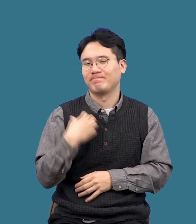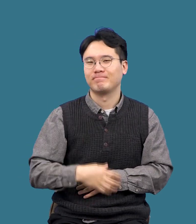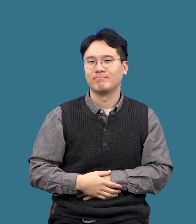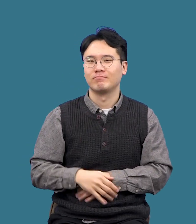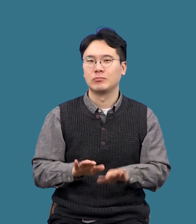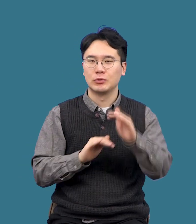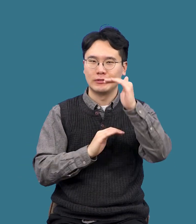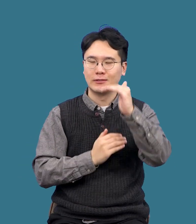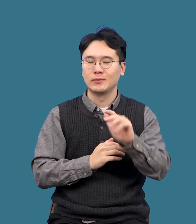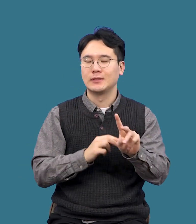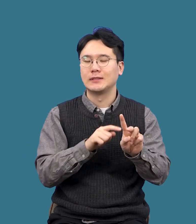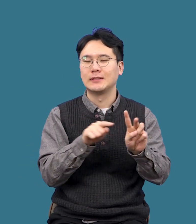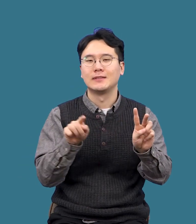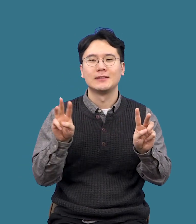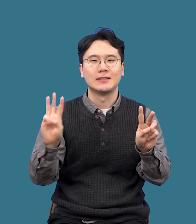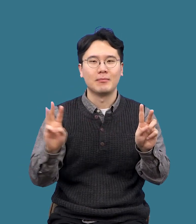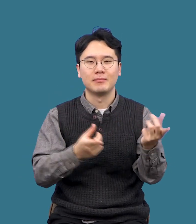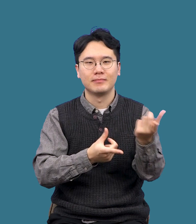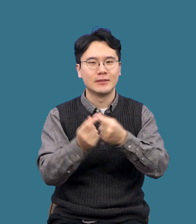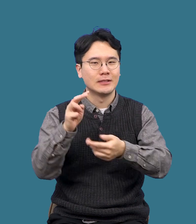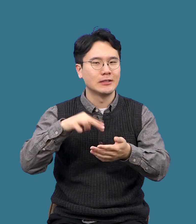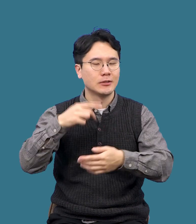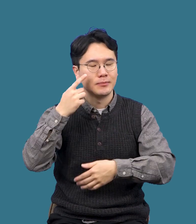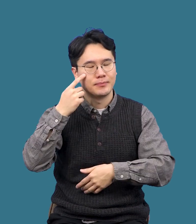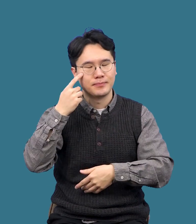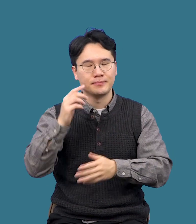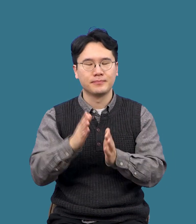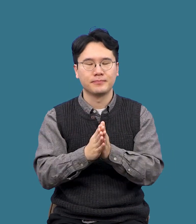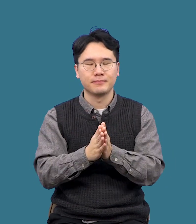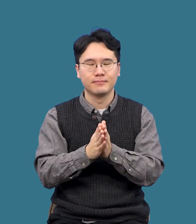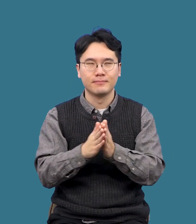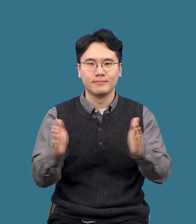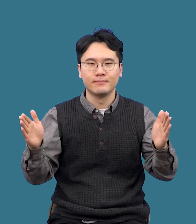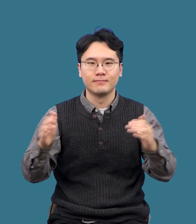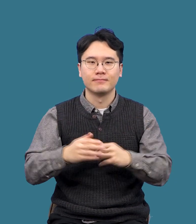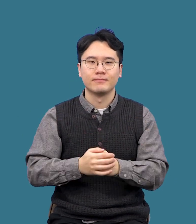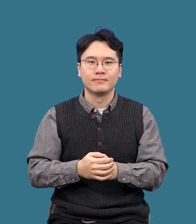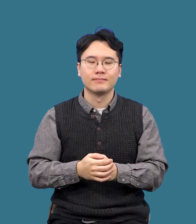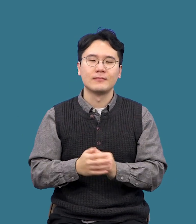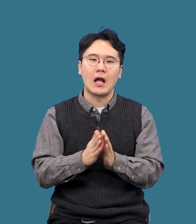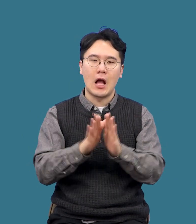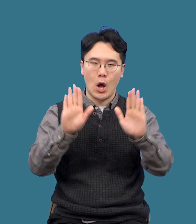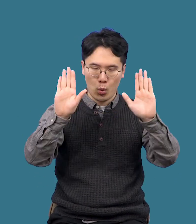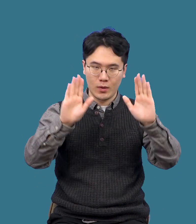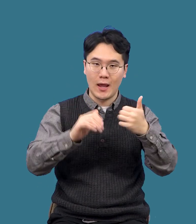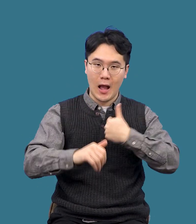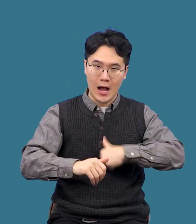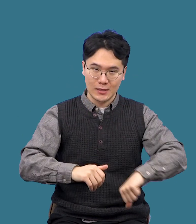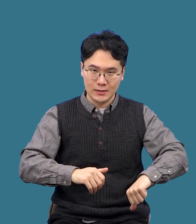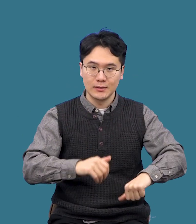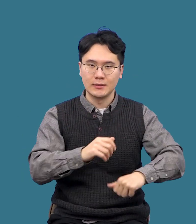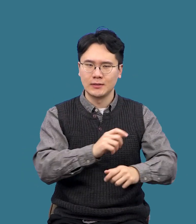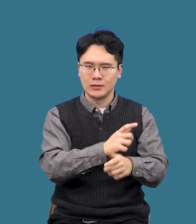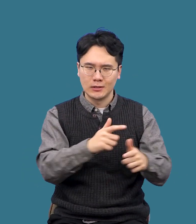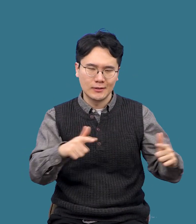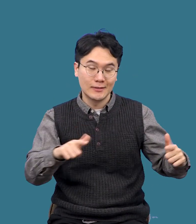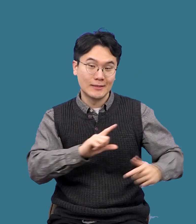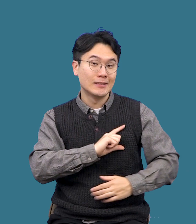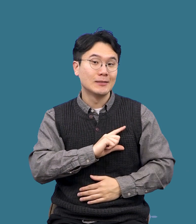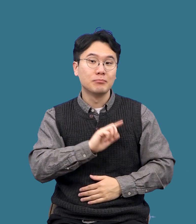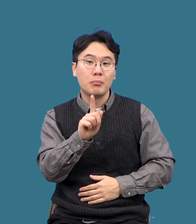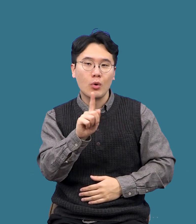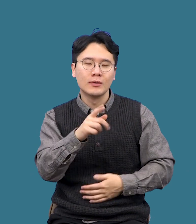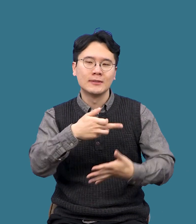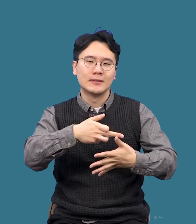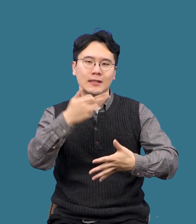2절과 3절의 말씀을 함께 같이 읽겠습니다. 다 같이 시작. 아론의 아들들의 이름은 이러하니